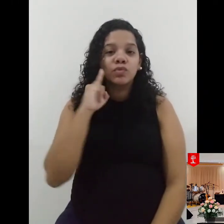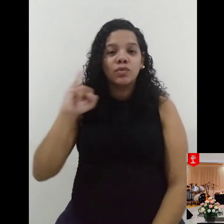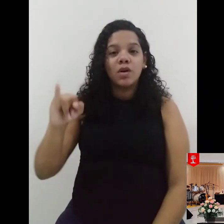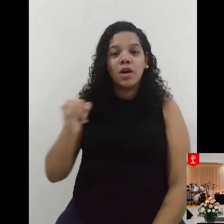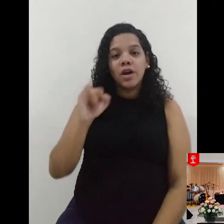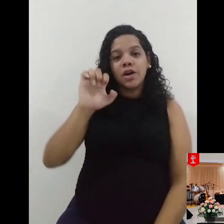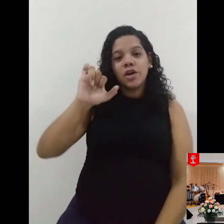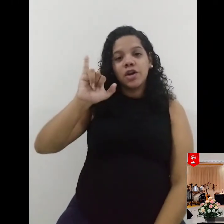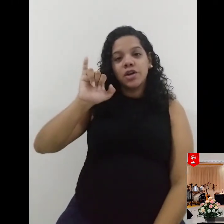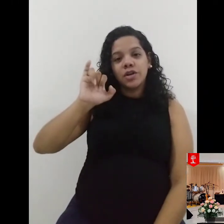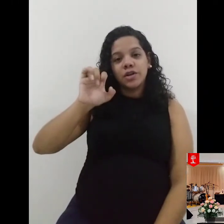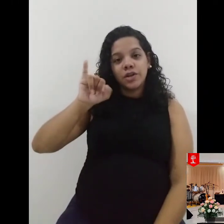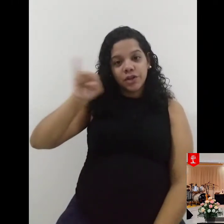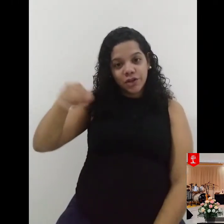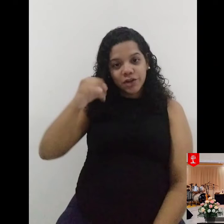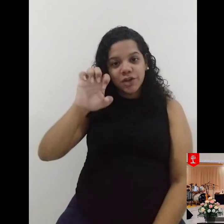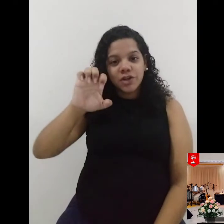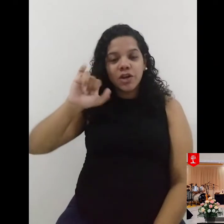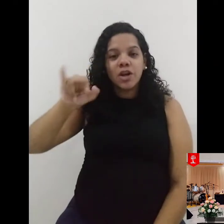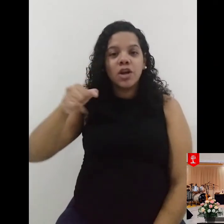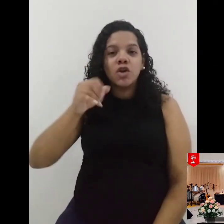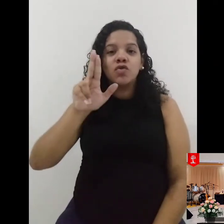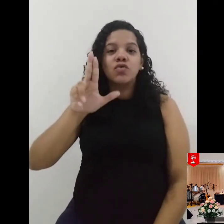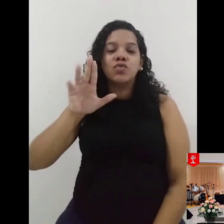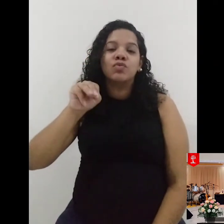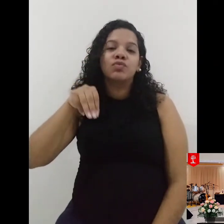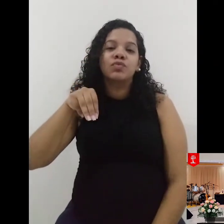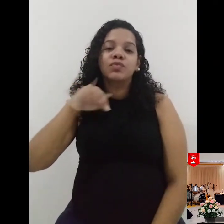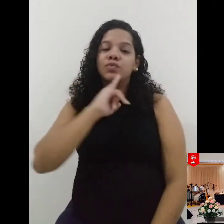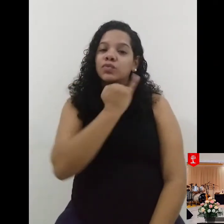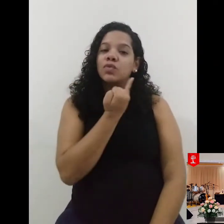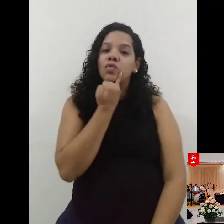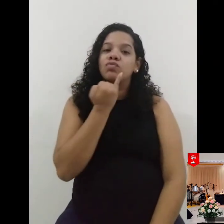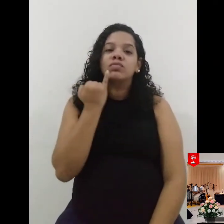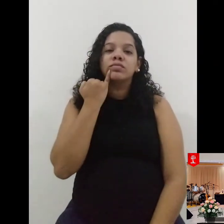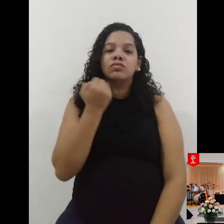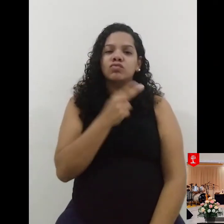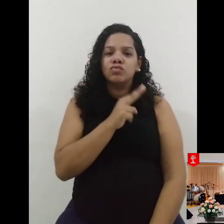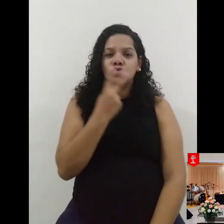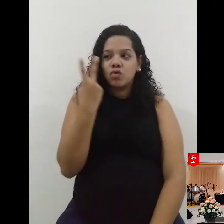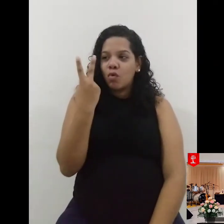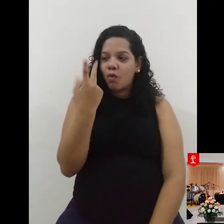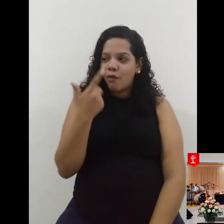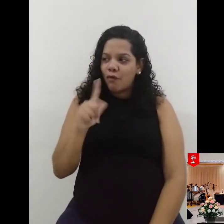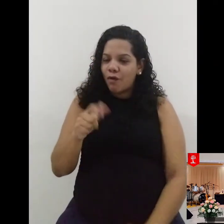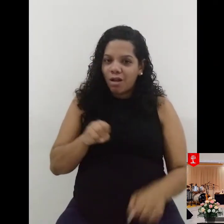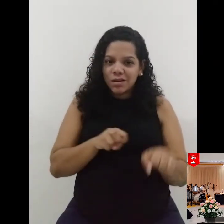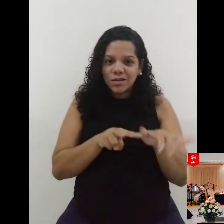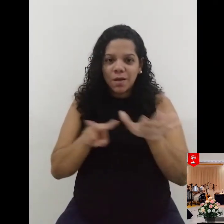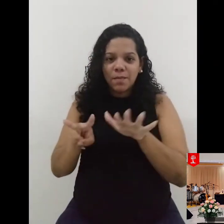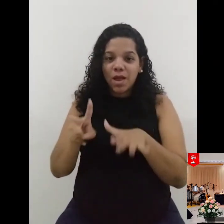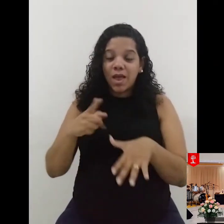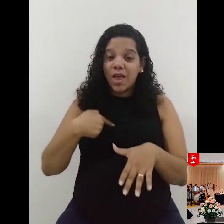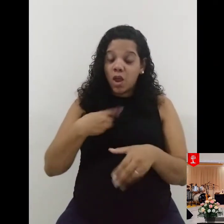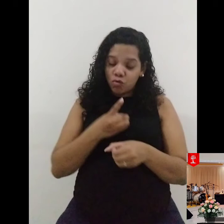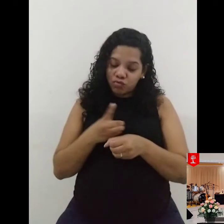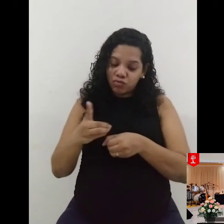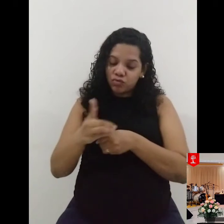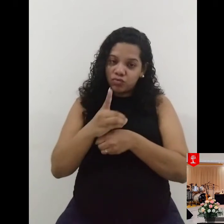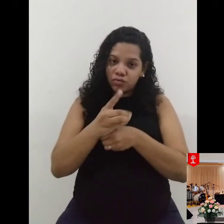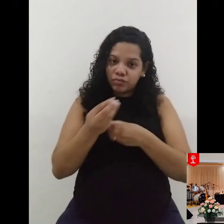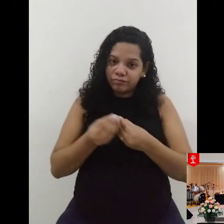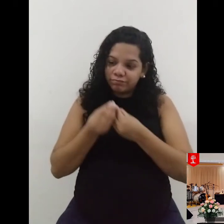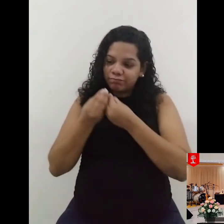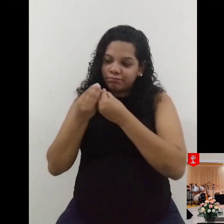Eles costumavam fazer as suas orações. Obviamente em algumas outras ocasiões também, mas esses horários era bem